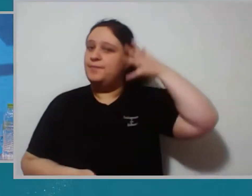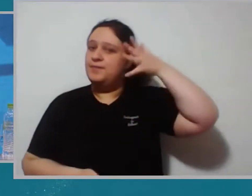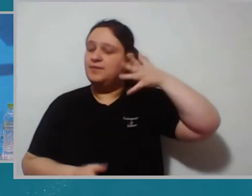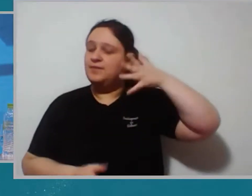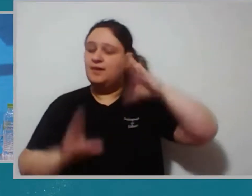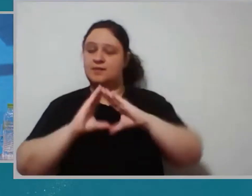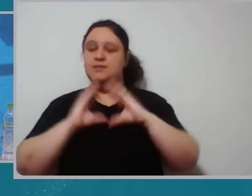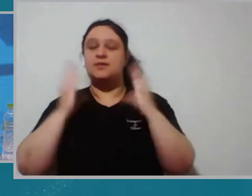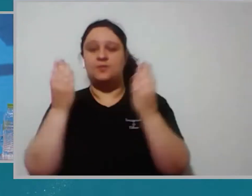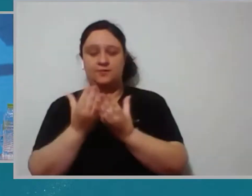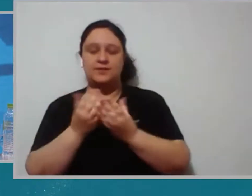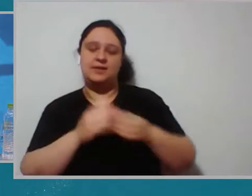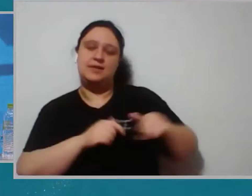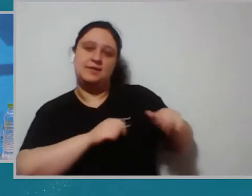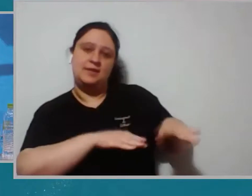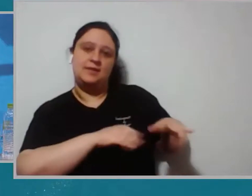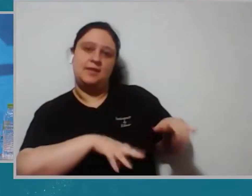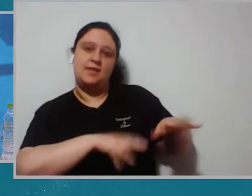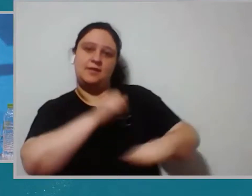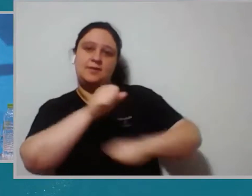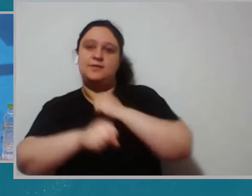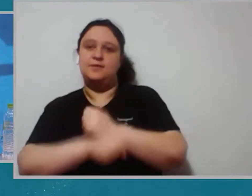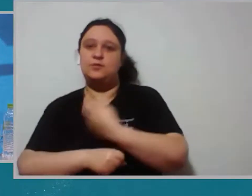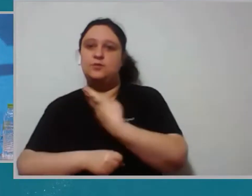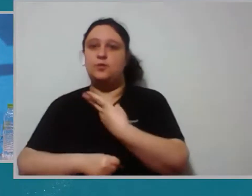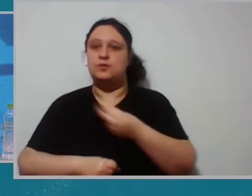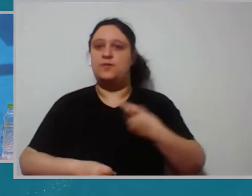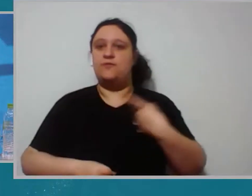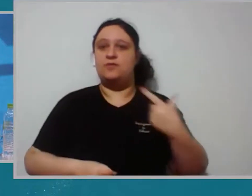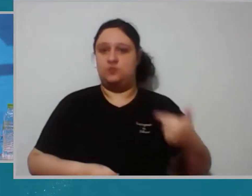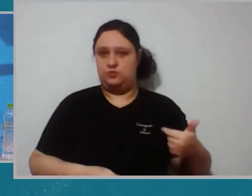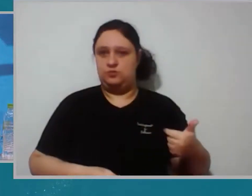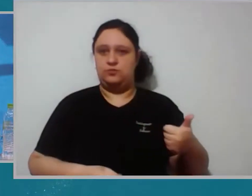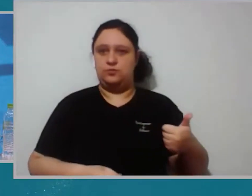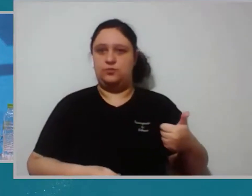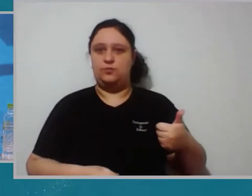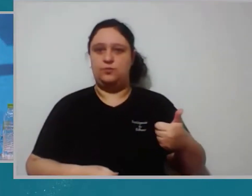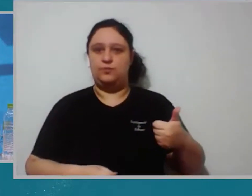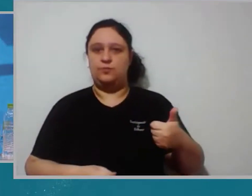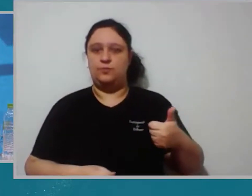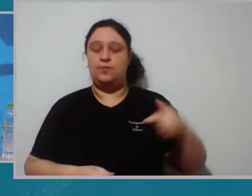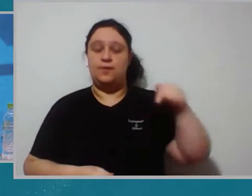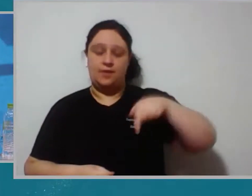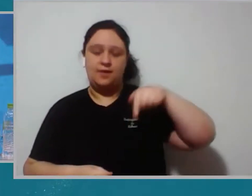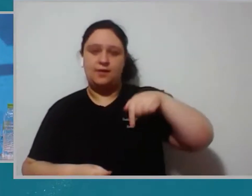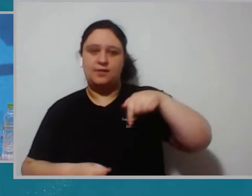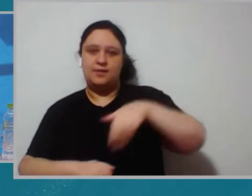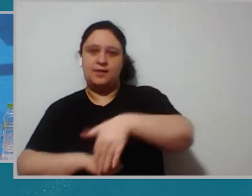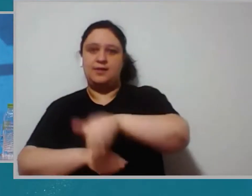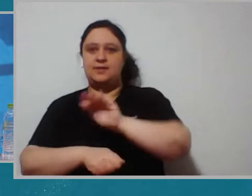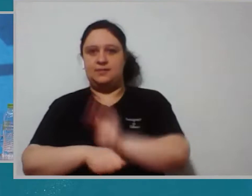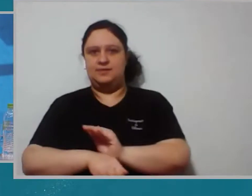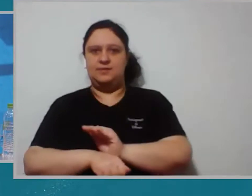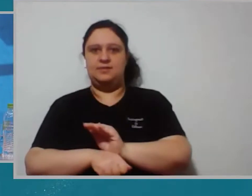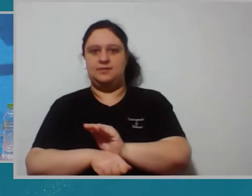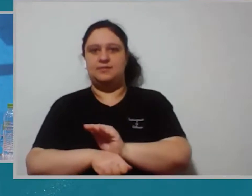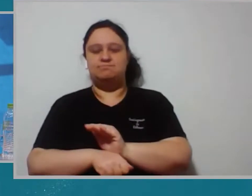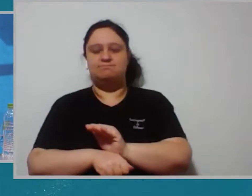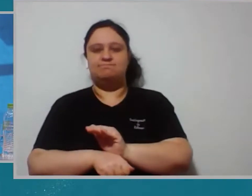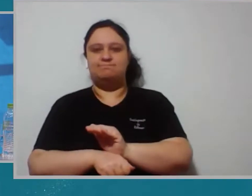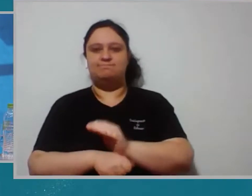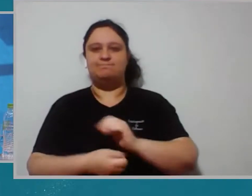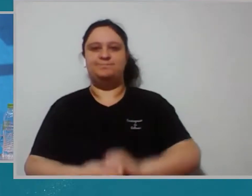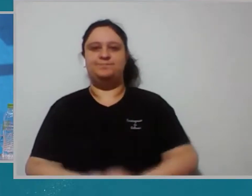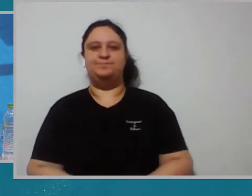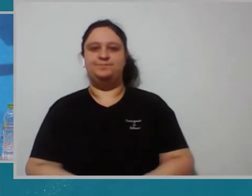Setembro 2021, transmitido direto do auditório da Estância Árvore da Vida. Chegamos